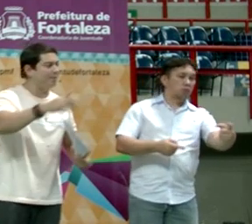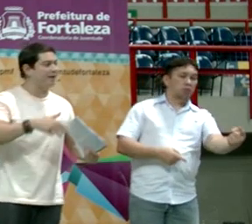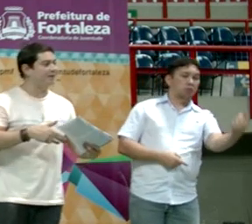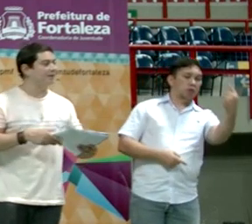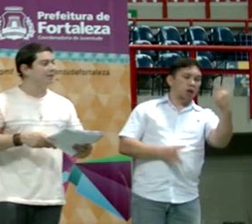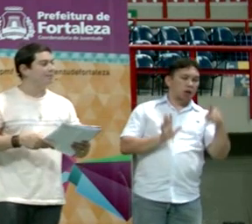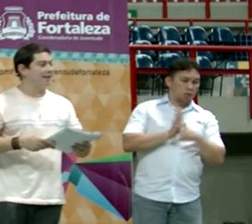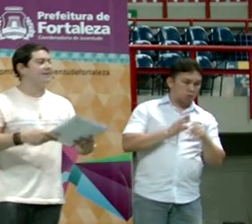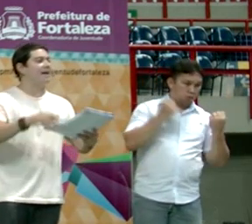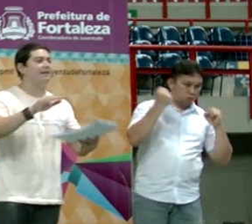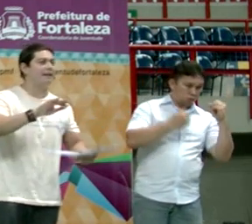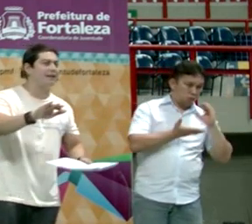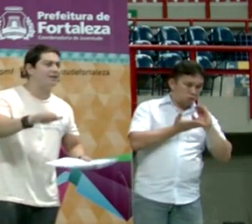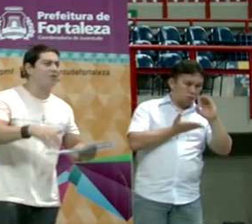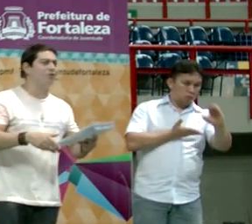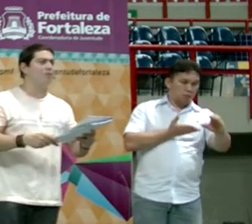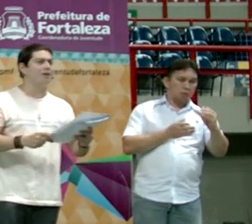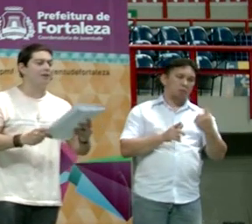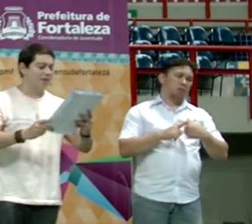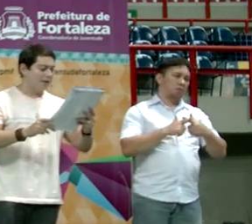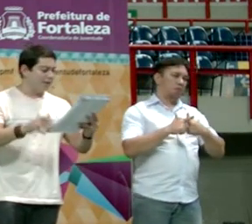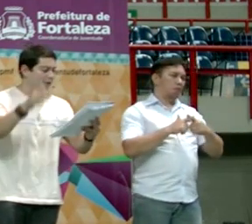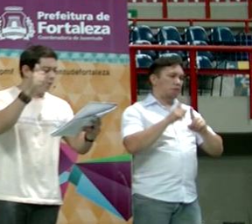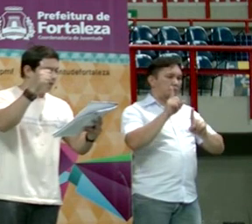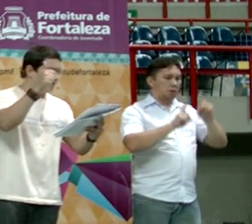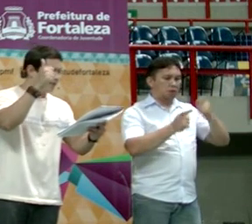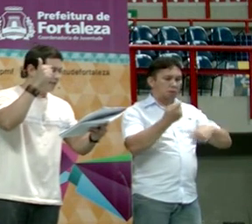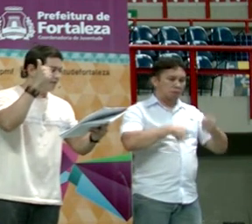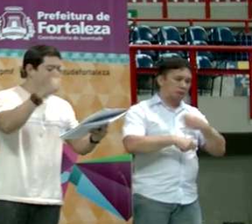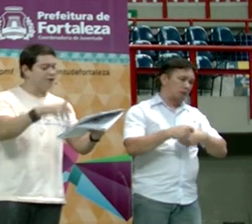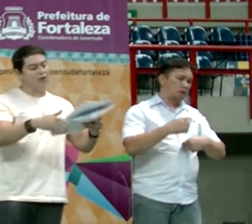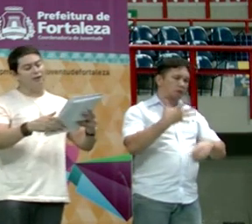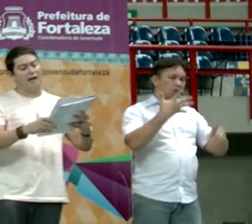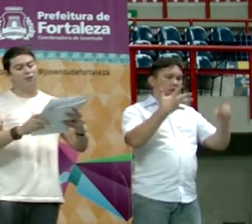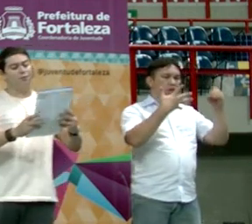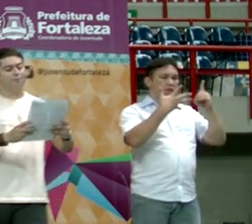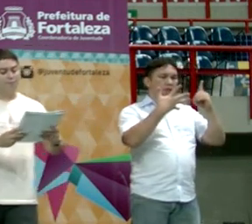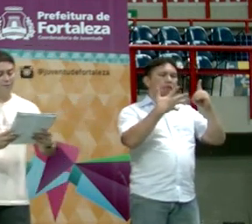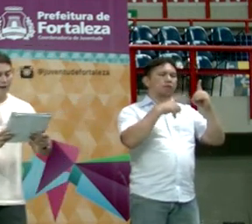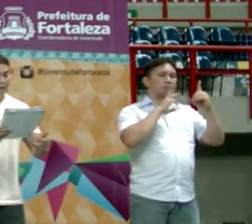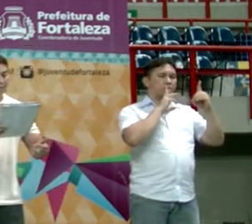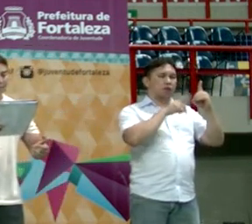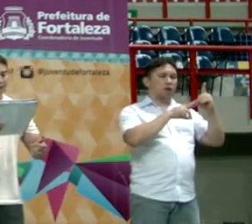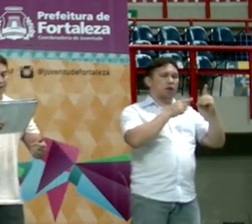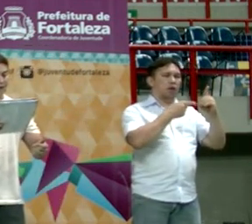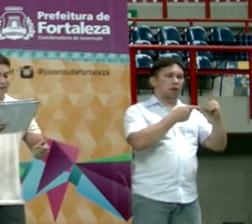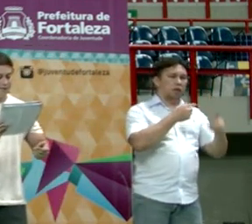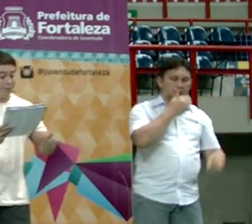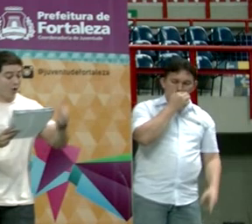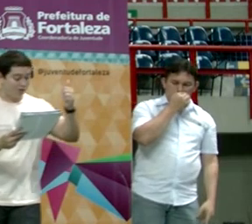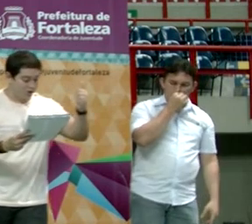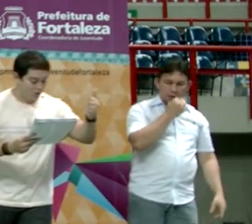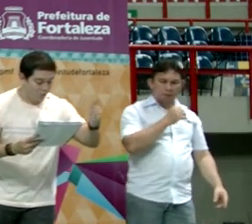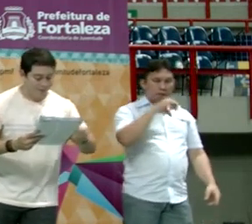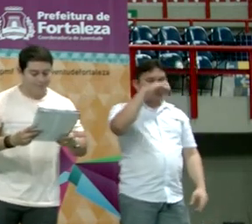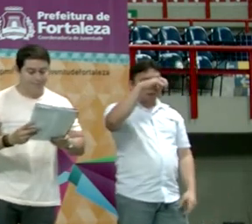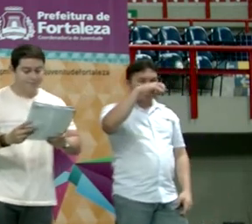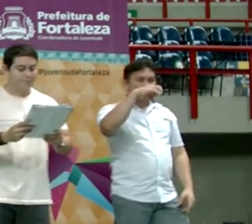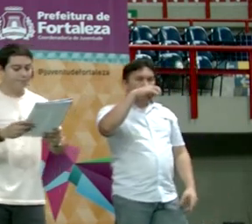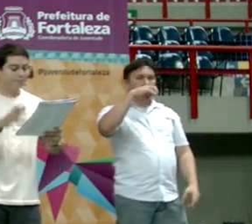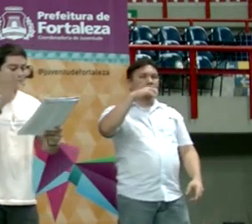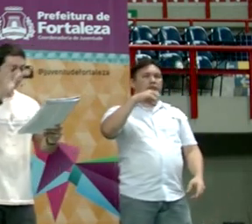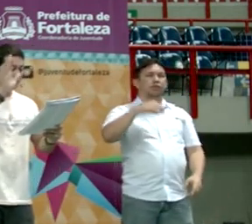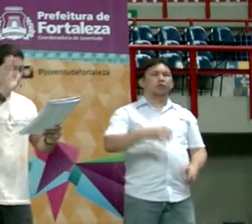era a própria empresa, para sair da crise econômica. Então é o item D de danado, tá? Na 9,